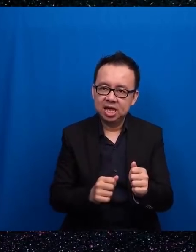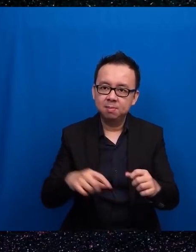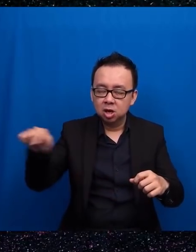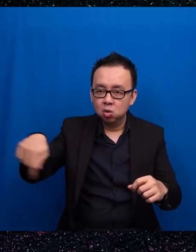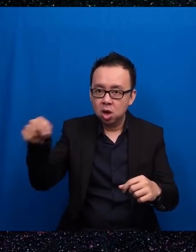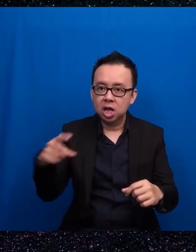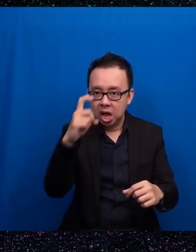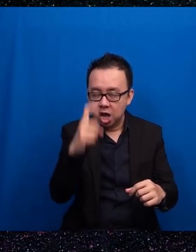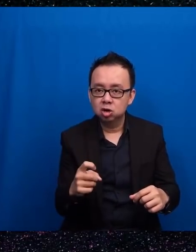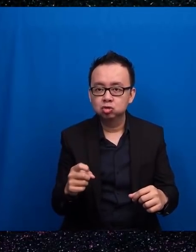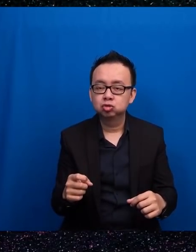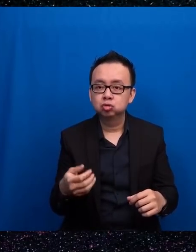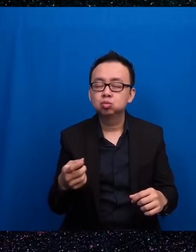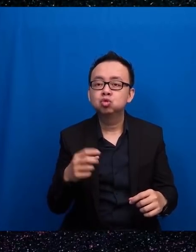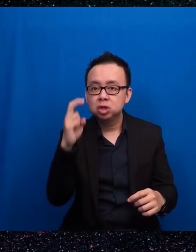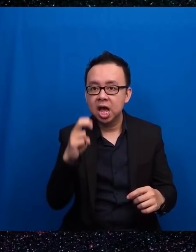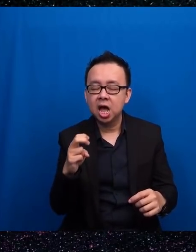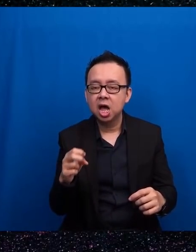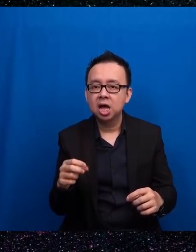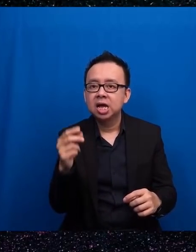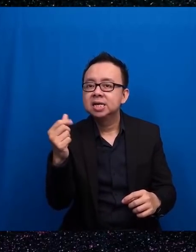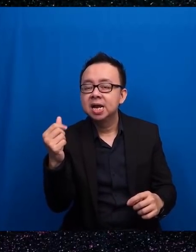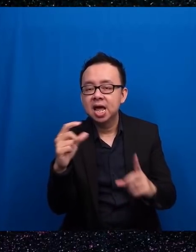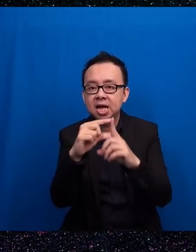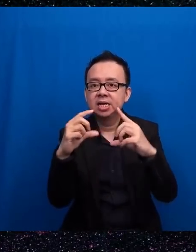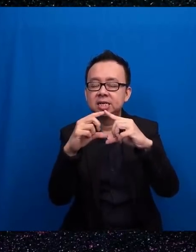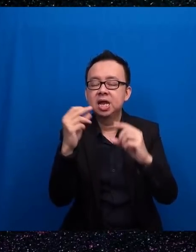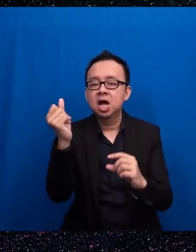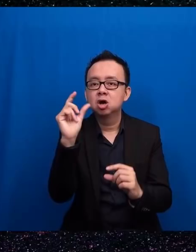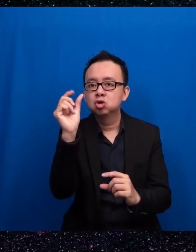namanya dana darurat. Belajar bijaksana dengan